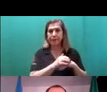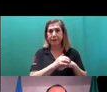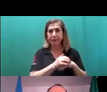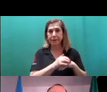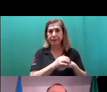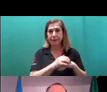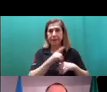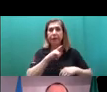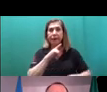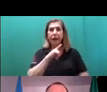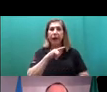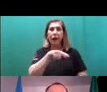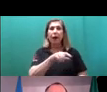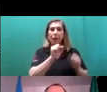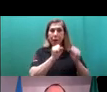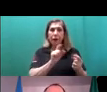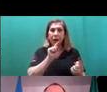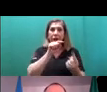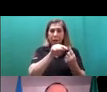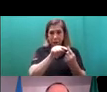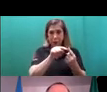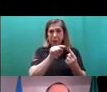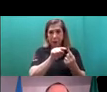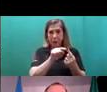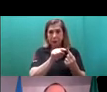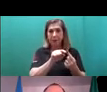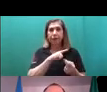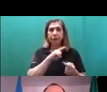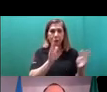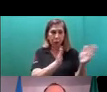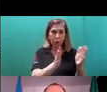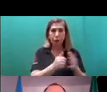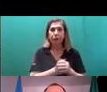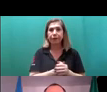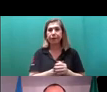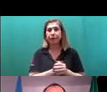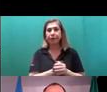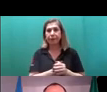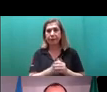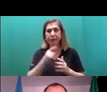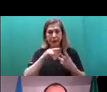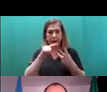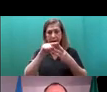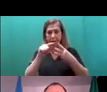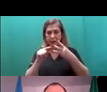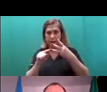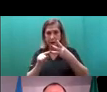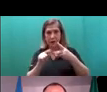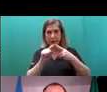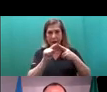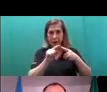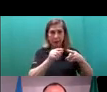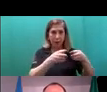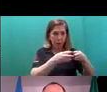de ter esse objetivo de gerar circuitos curtos. Okay? Então, são três temas. O primeiro, cadeia de